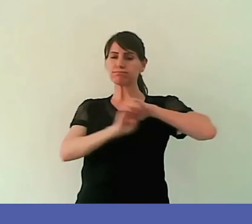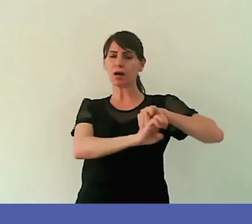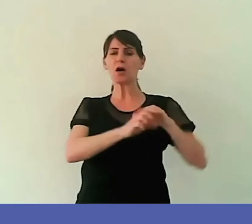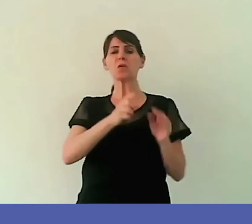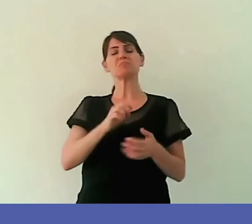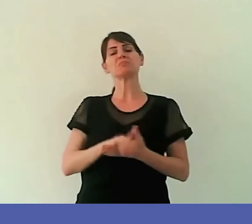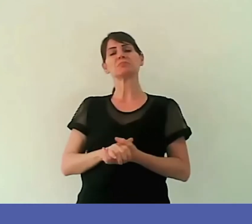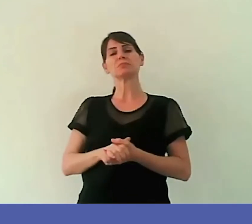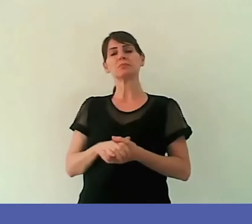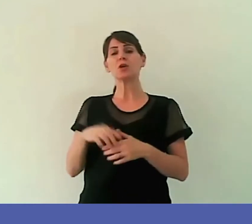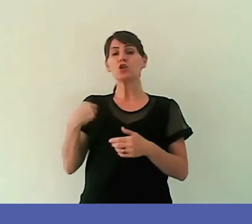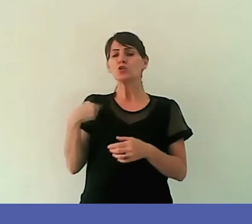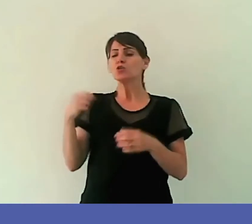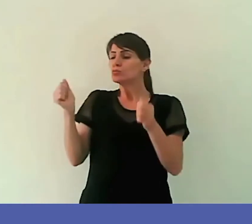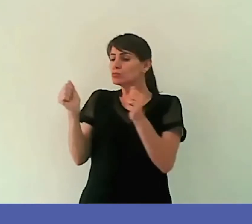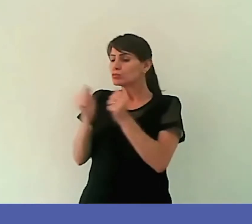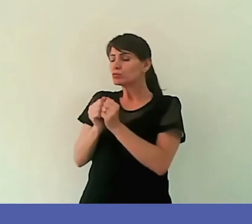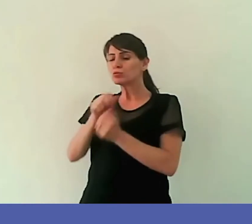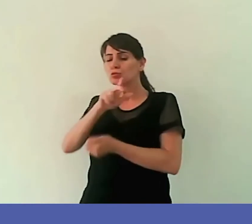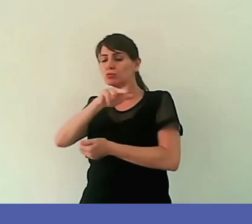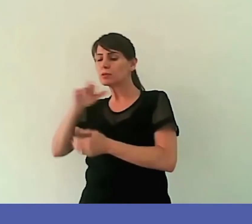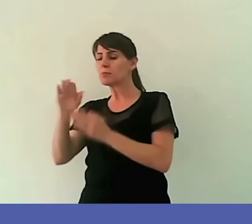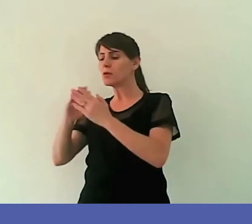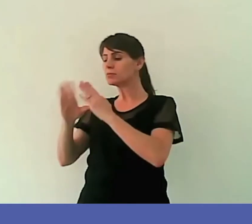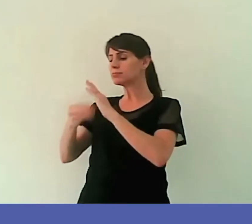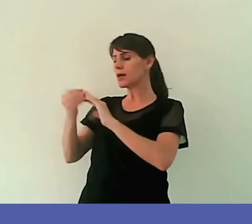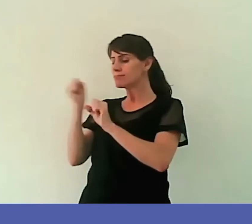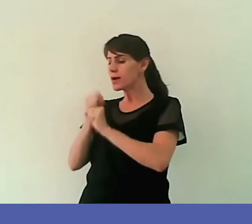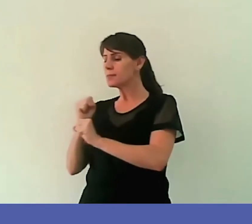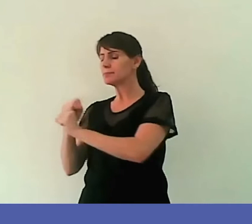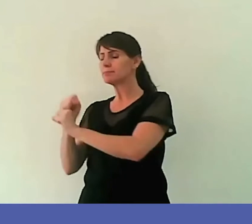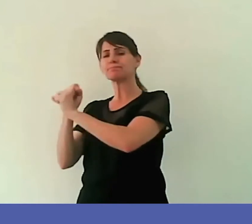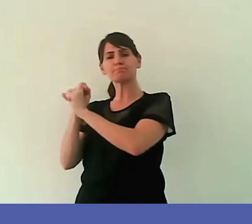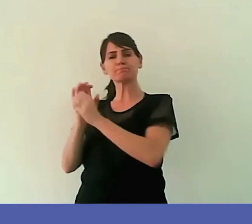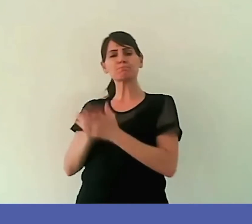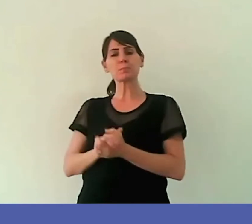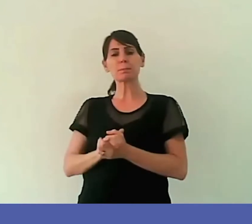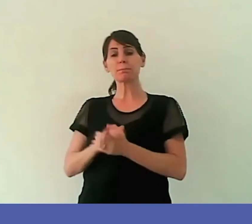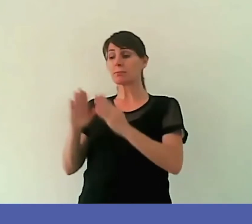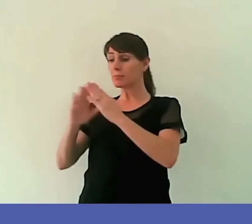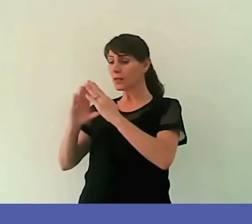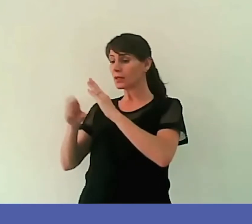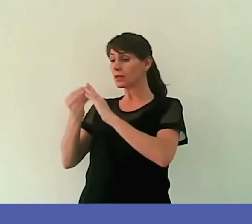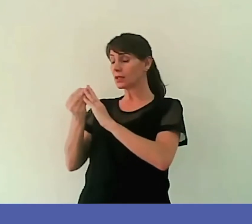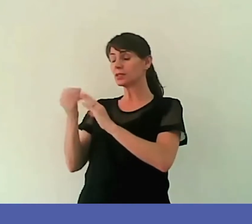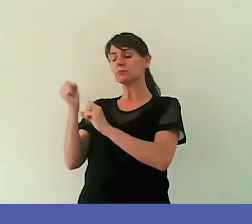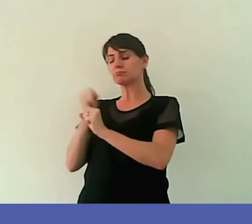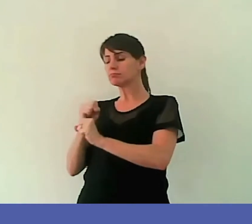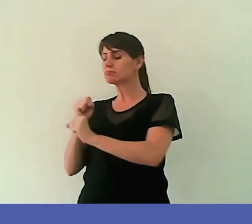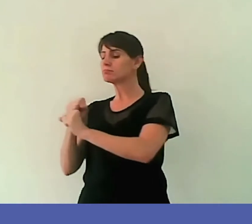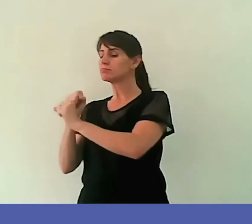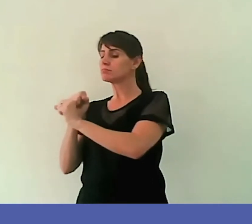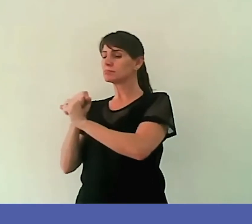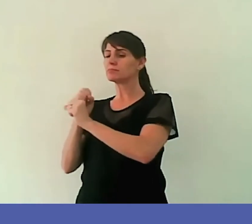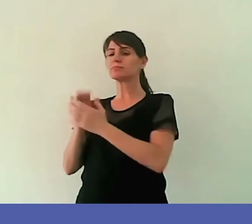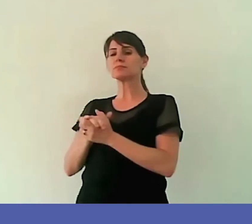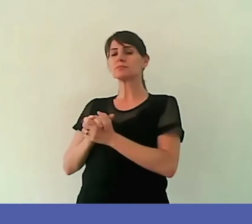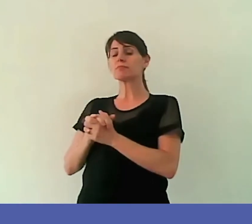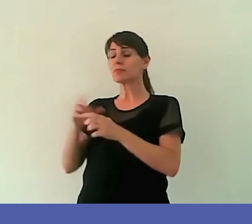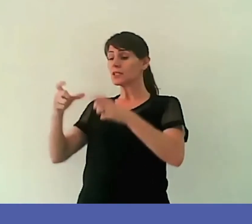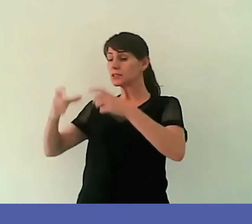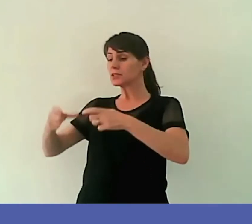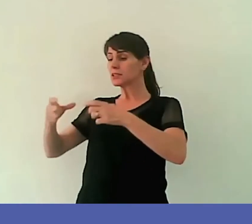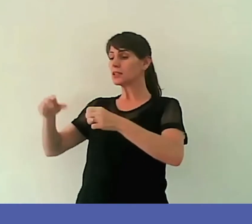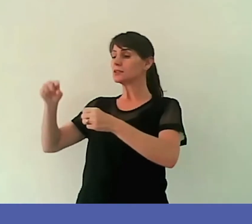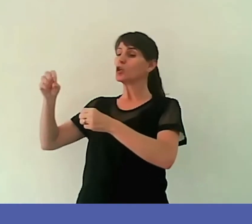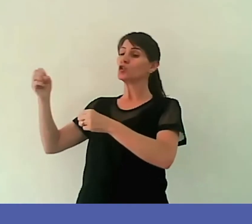edificar-nos com os outros, tá? Finalmente, a igreja edificada torna-se em cidade santa, a nova Jerusalém